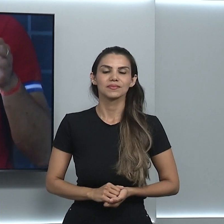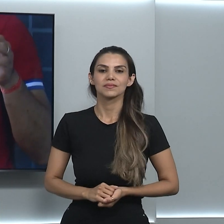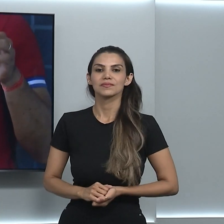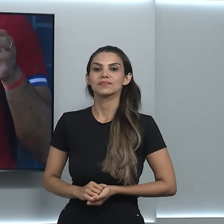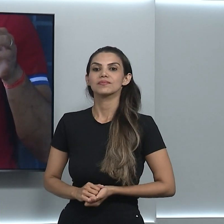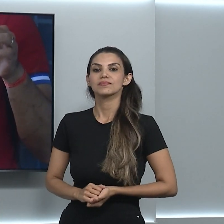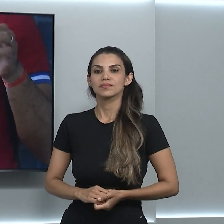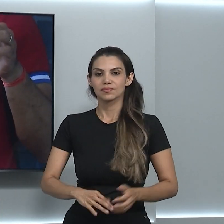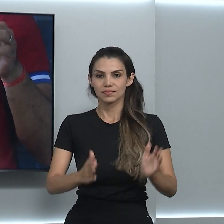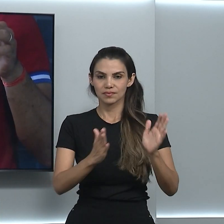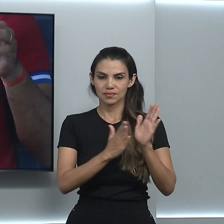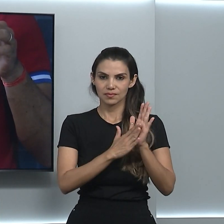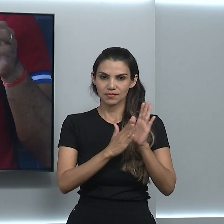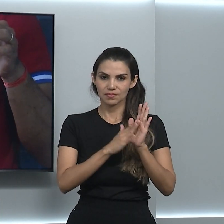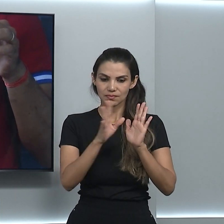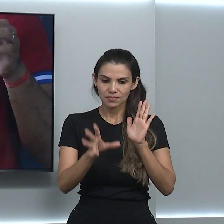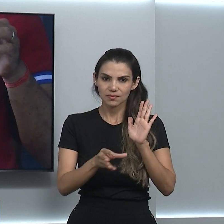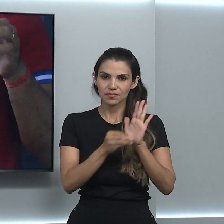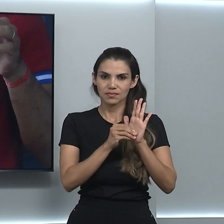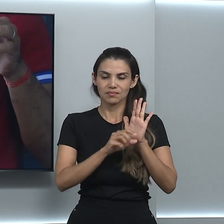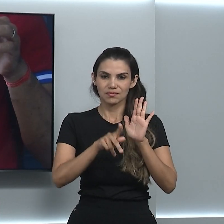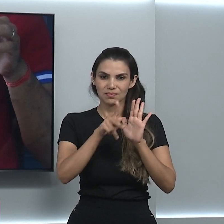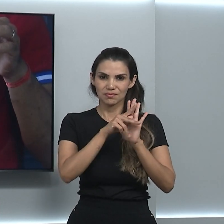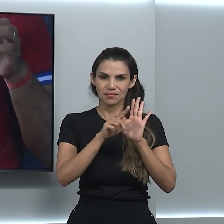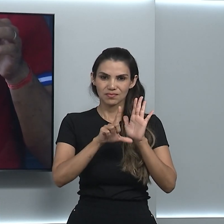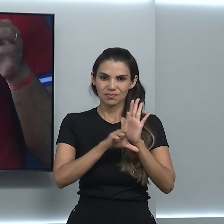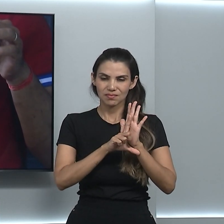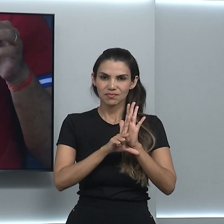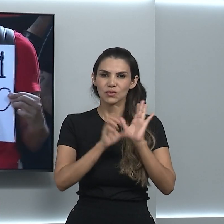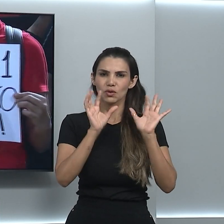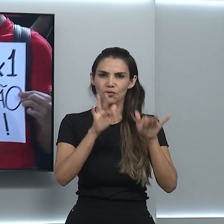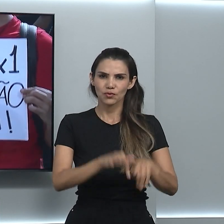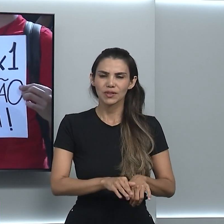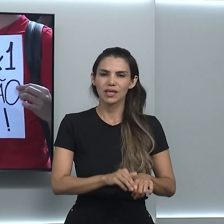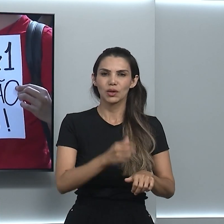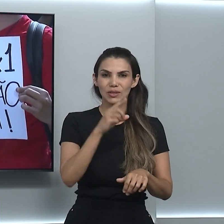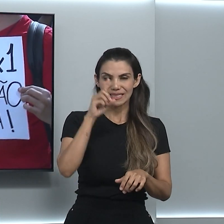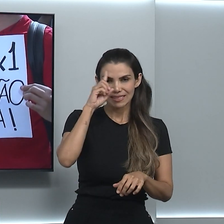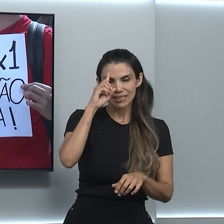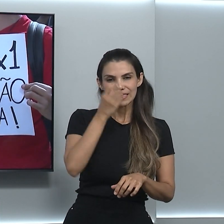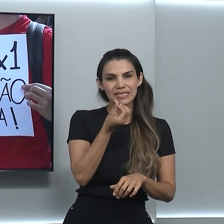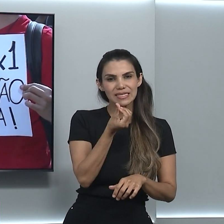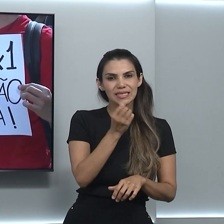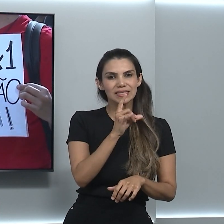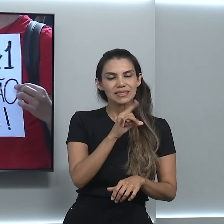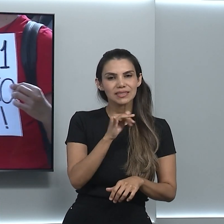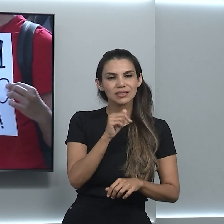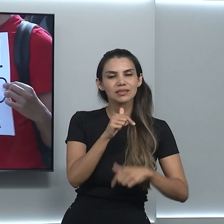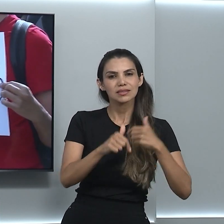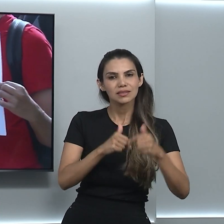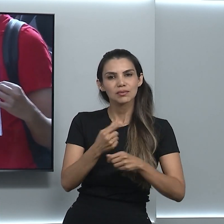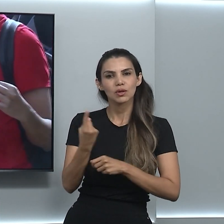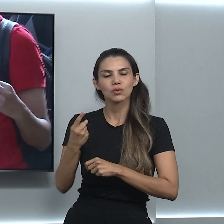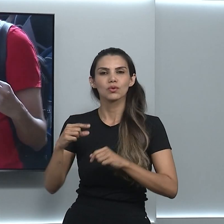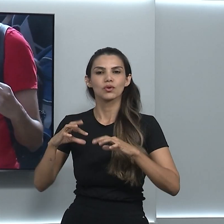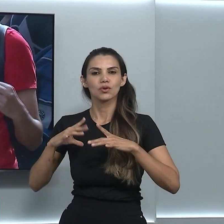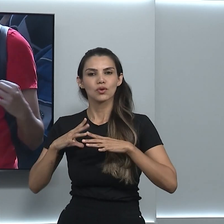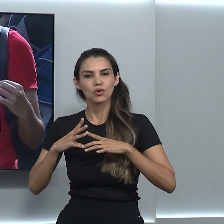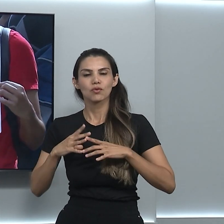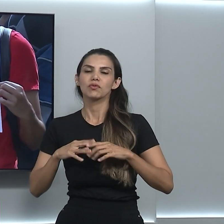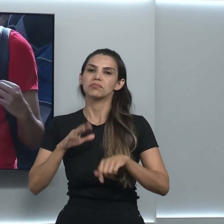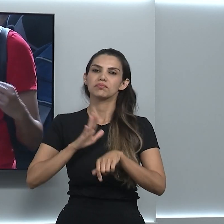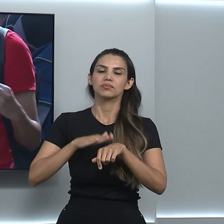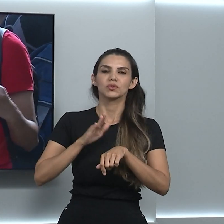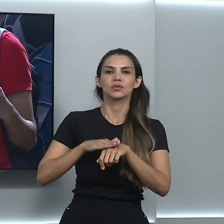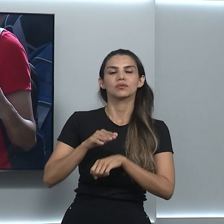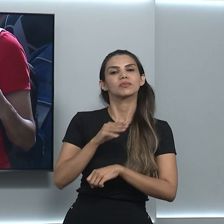A proposta de emenda à Constituição, que propõe o fim da escala 6x1, em que o empregado trabalha 6 dias e folga 1, foi articulado pela deputada